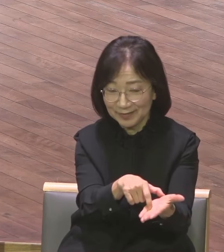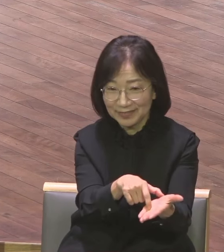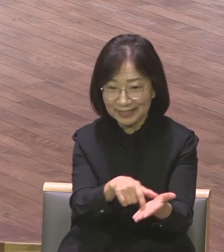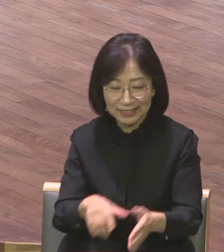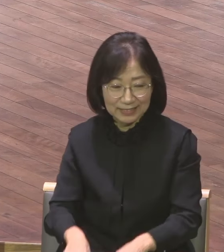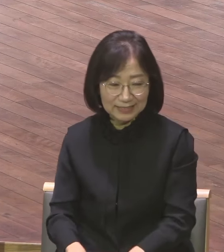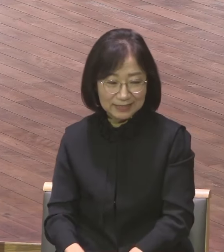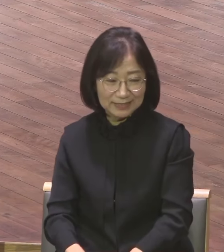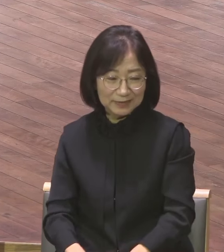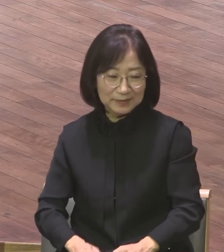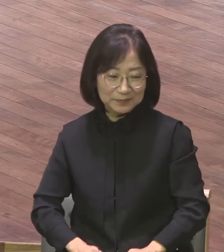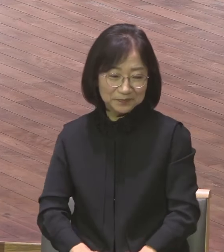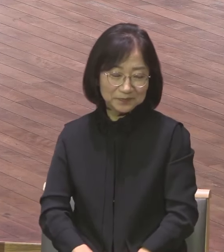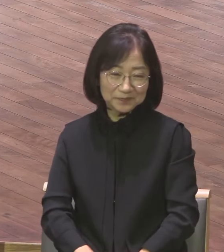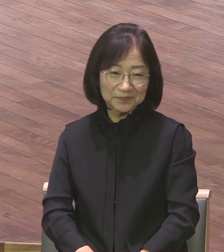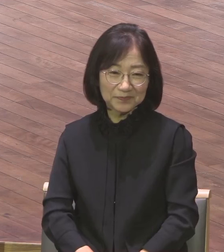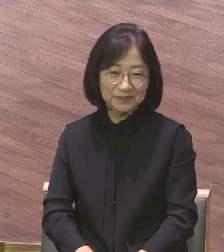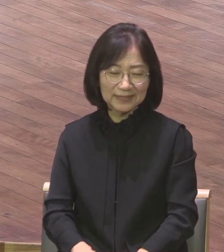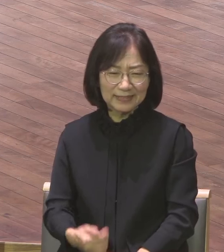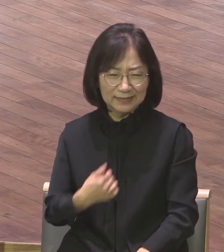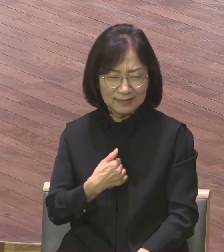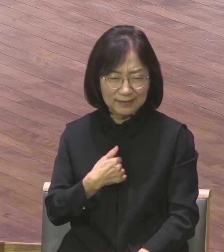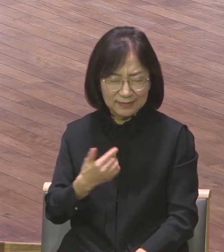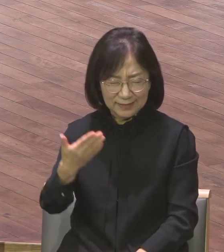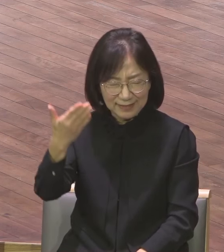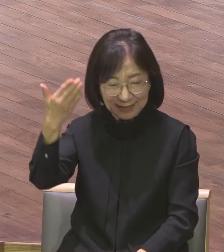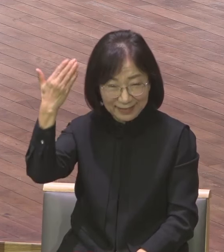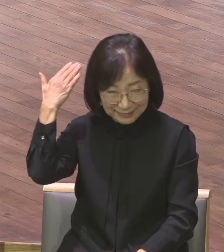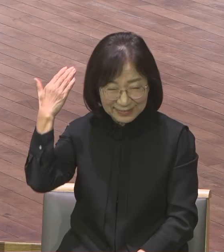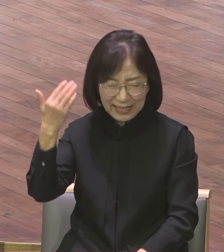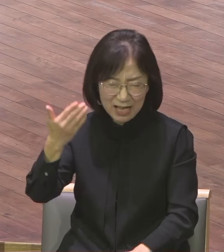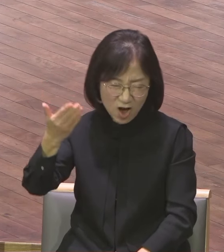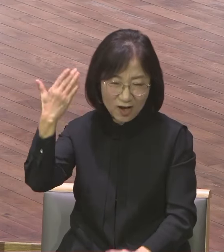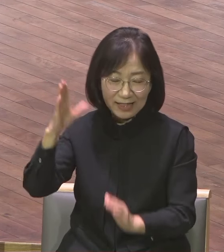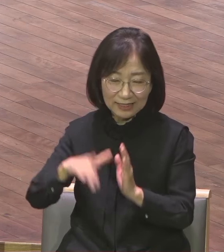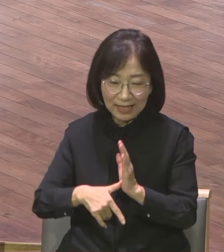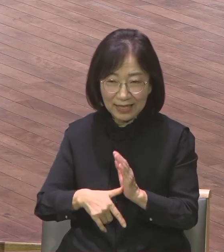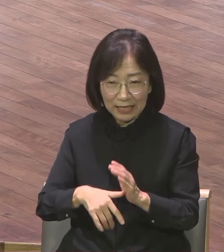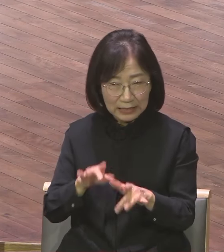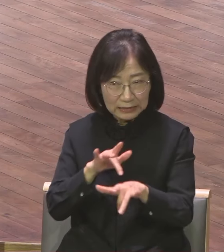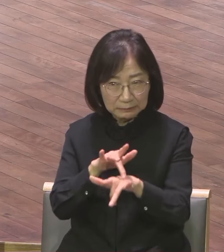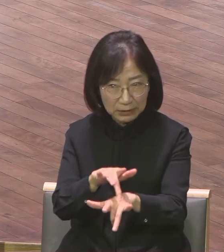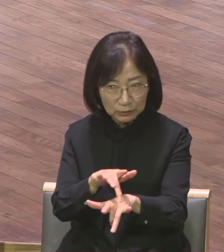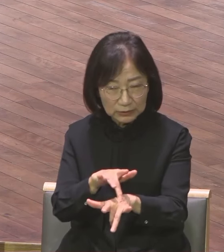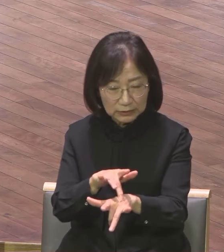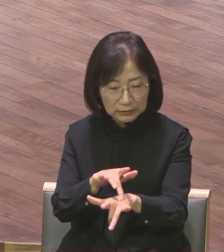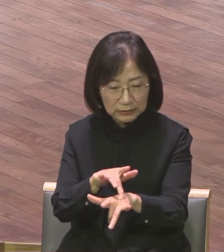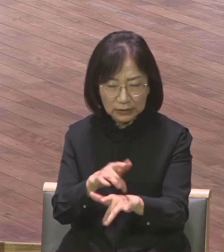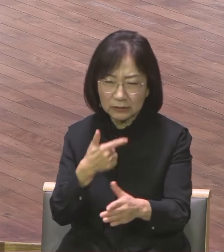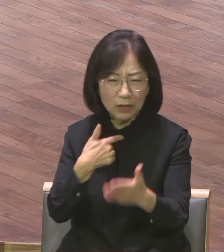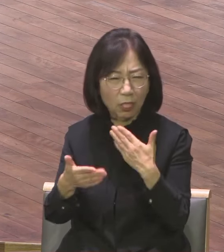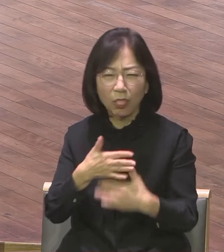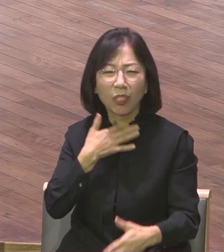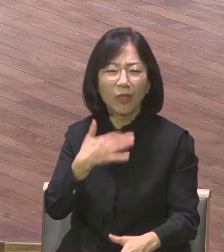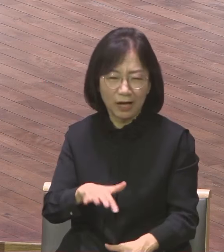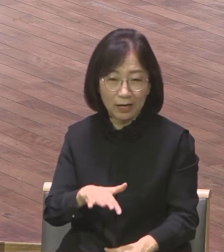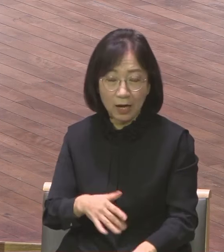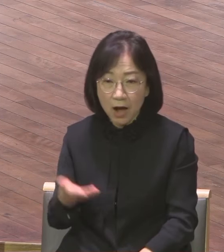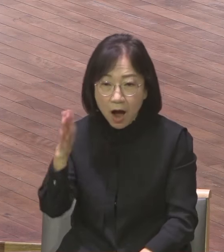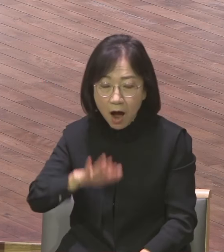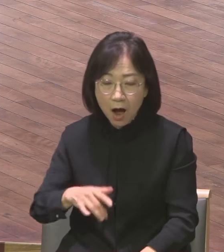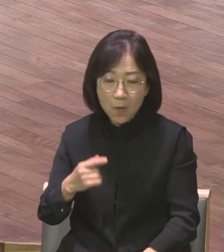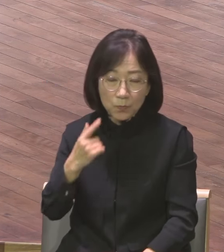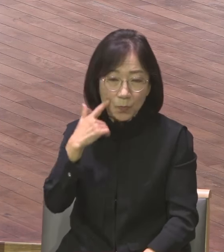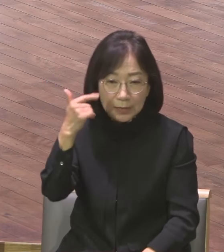전 평신도 때는 그렇게 뭐 마귀를 대적하고 뭐 이런 뭐 기회가 없었잖아요. 목회를 개척하다 보니까 막 귀신 들린 사람